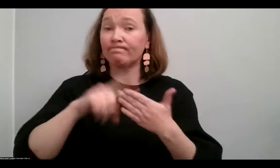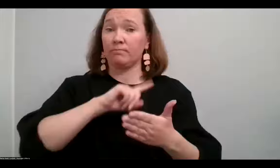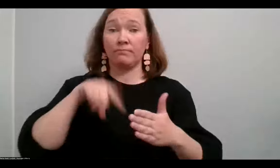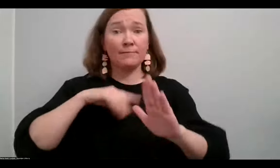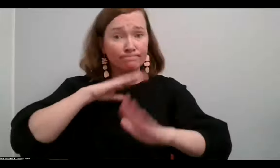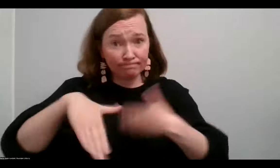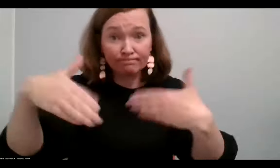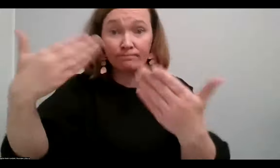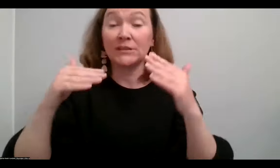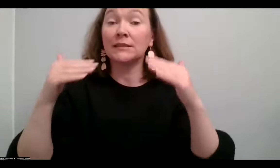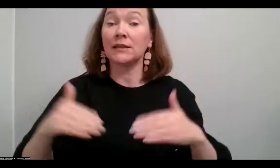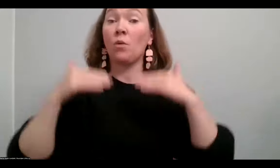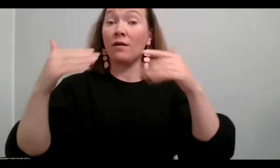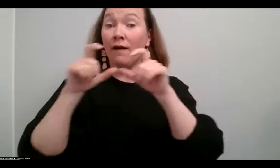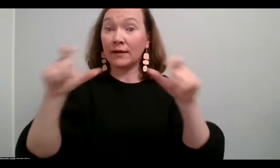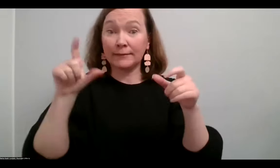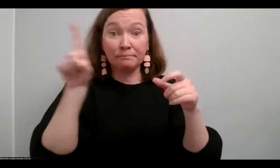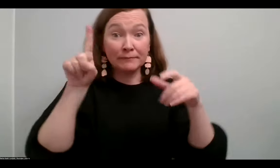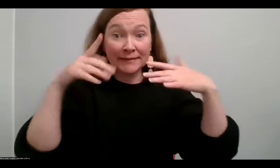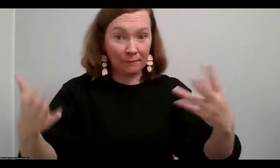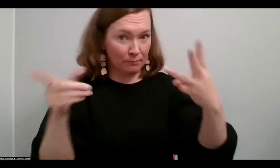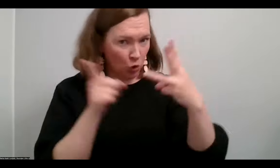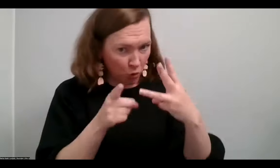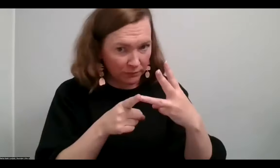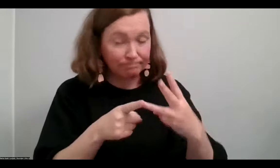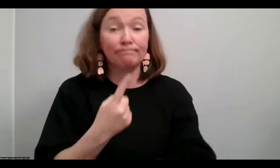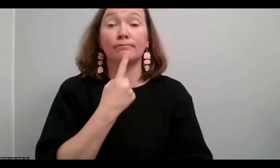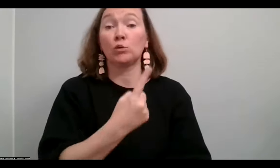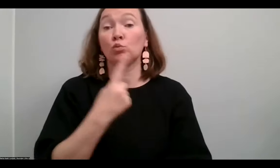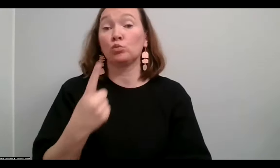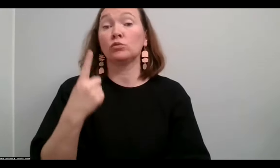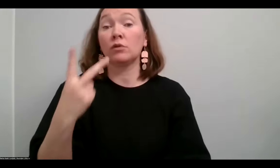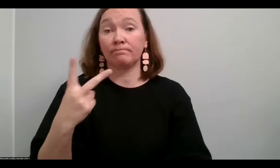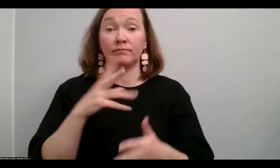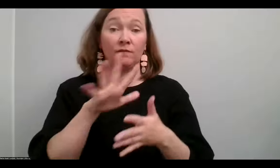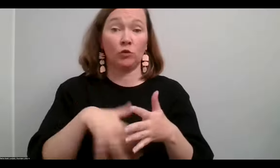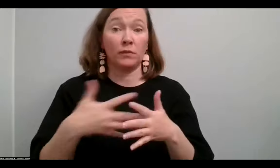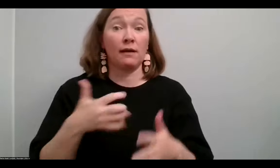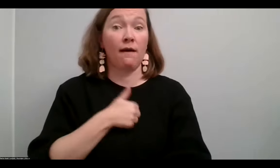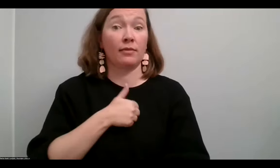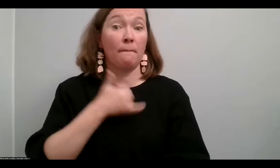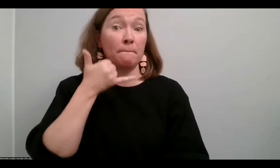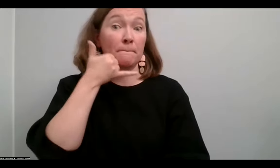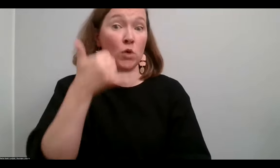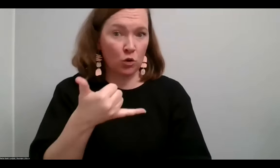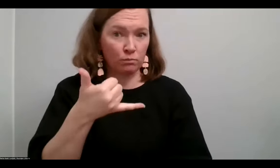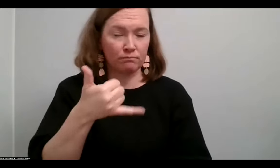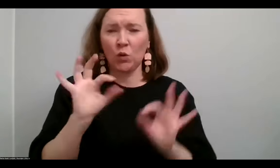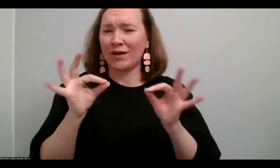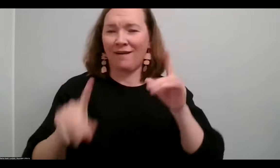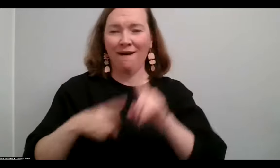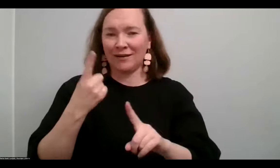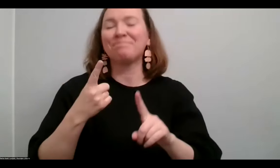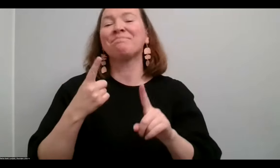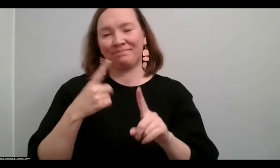No niin, kello on 20 yli 6, jatketaan. Ja seuraava aihe on 112,